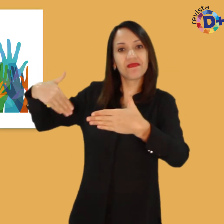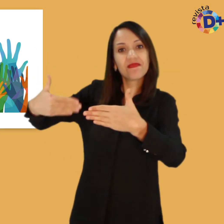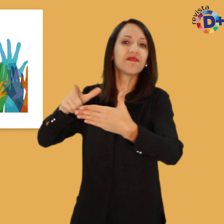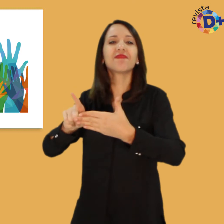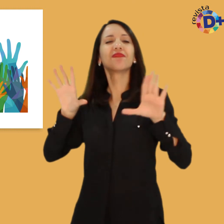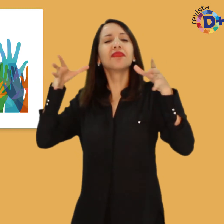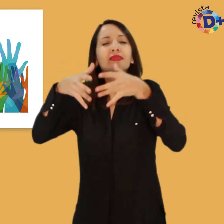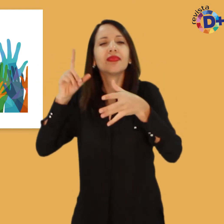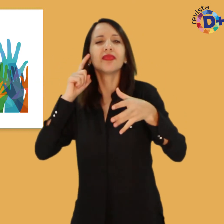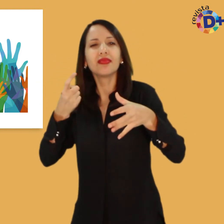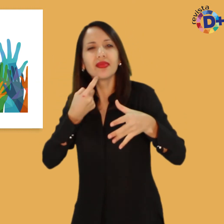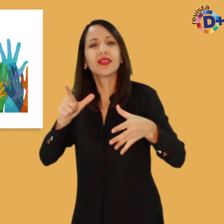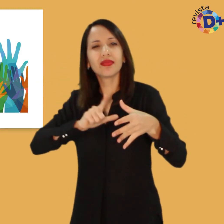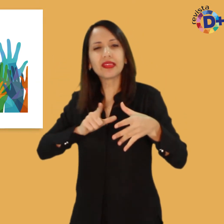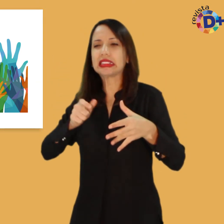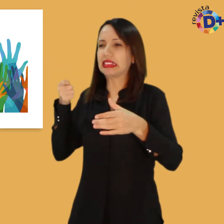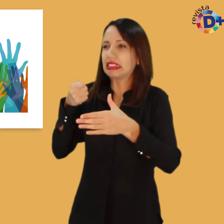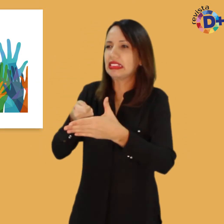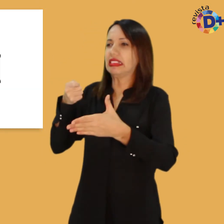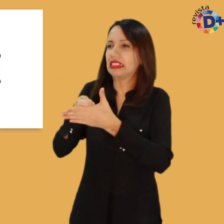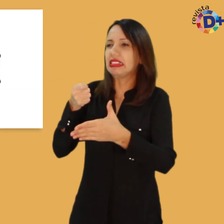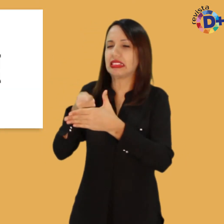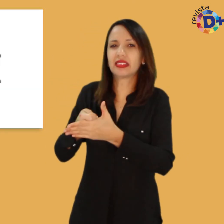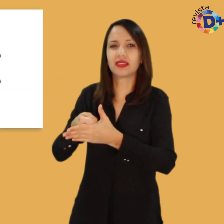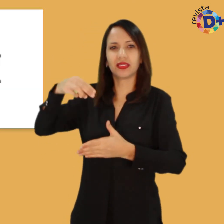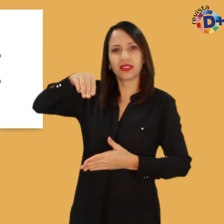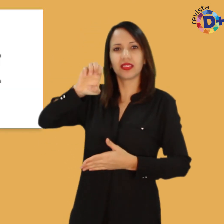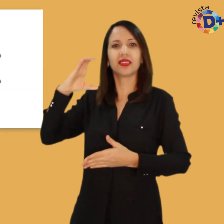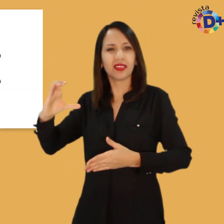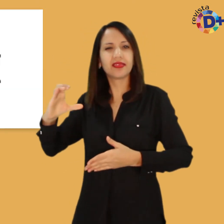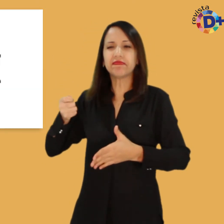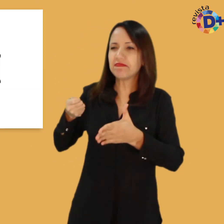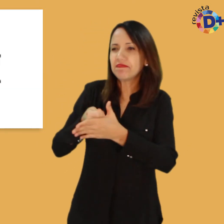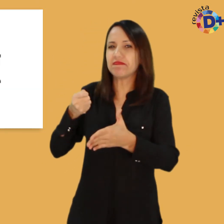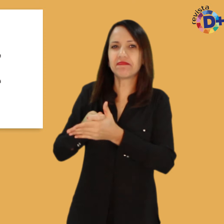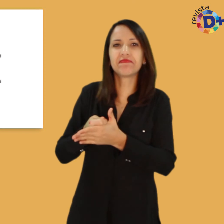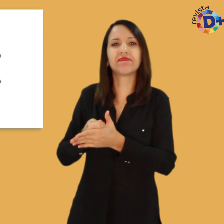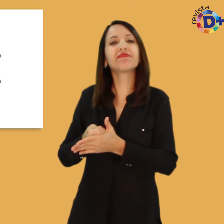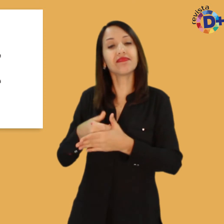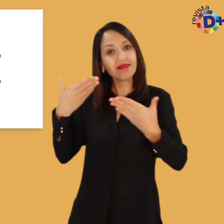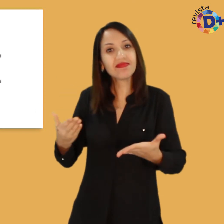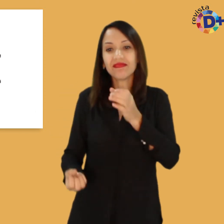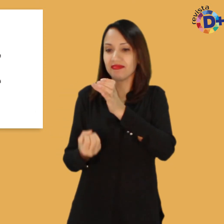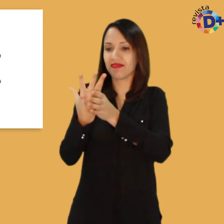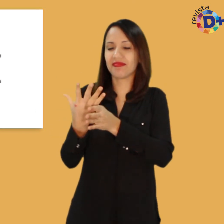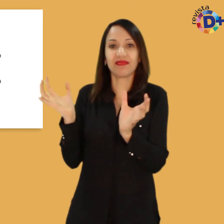de surdos vêm pressionando o MEC-SECAD, o que resultou na recente criação de um grupo de